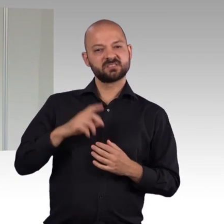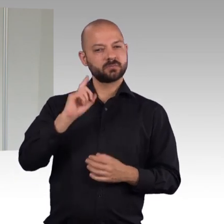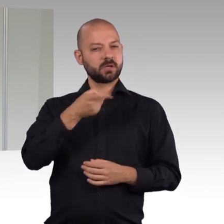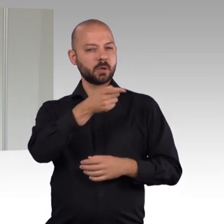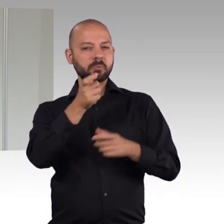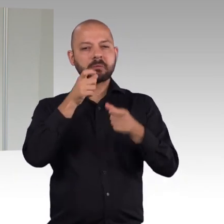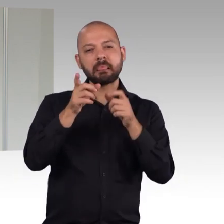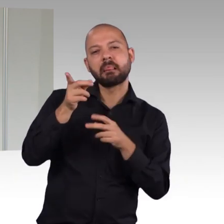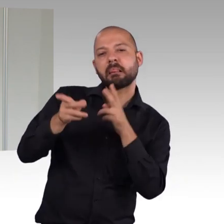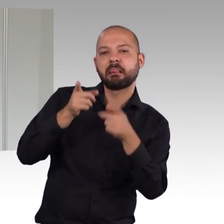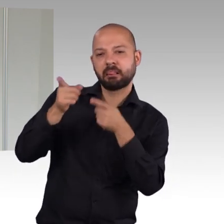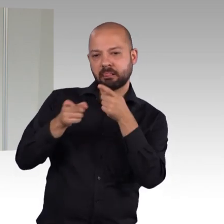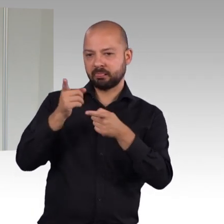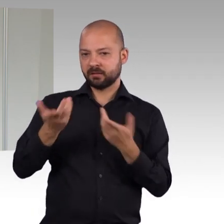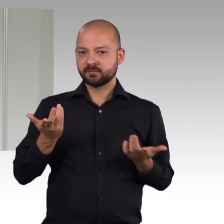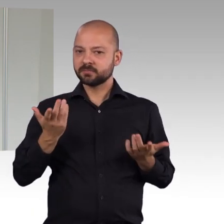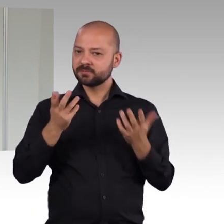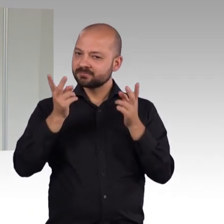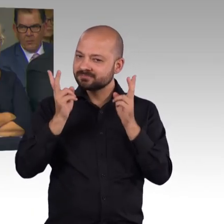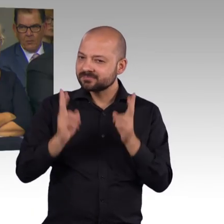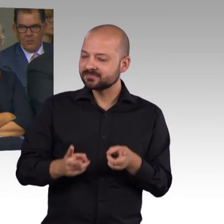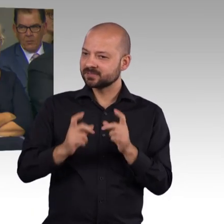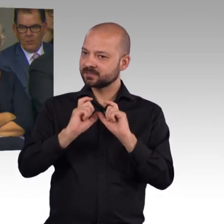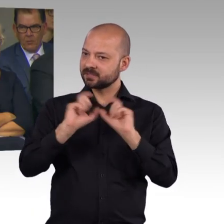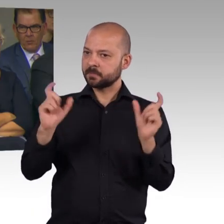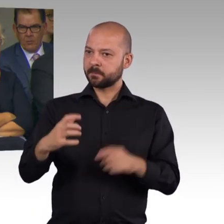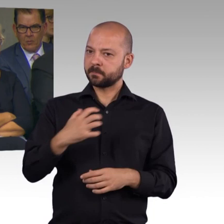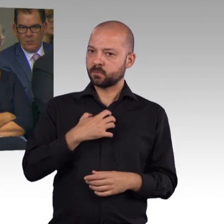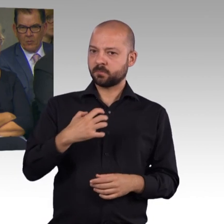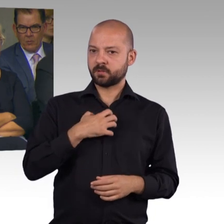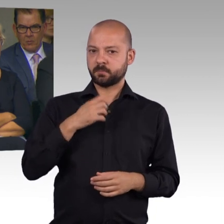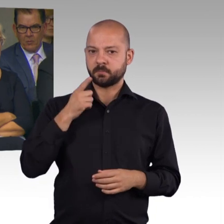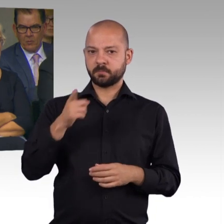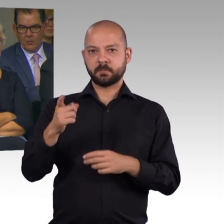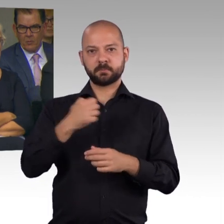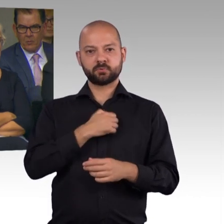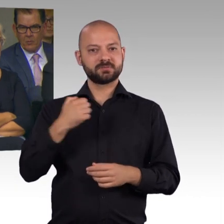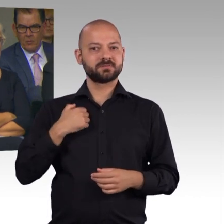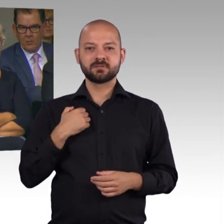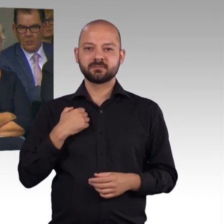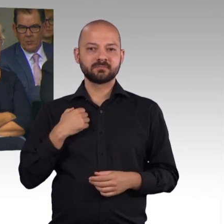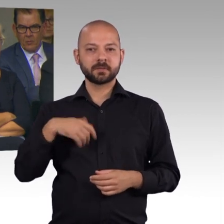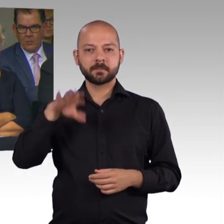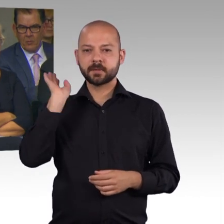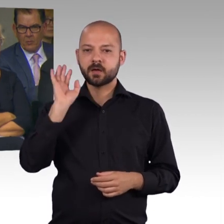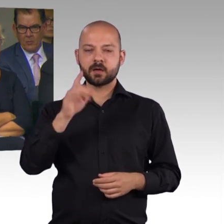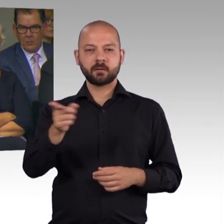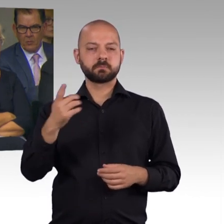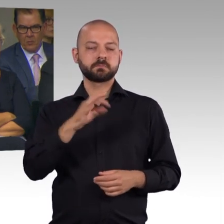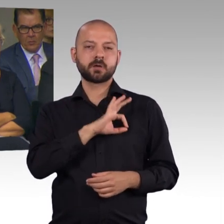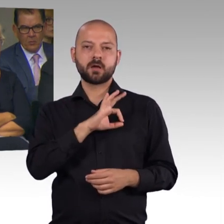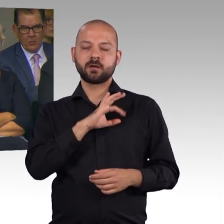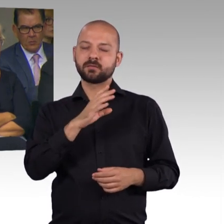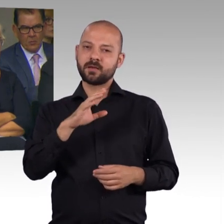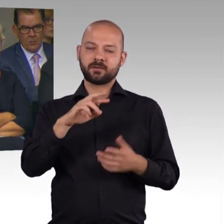Jahre. Frau Kramp-Karrenbauer, Ihre Vorgänger in diesem schwierigen Amt sind der Versuchung erlegen, die Bundeswehr als spannende Kulisse für